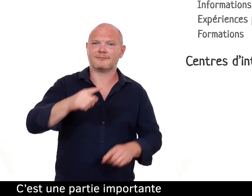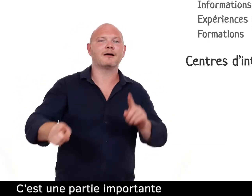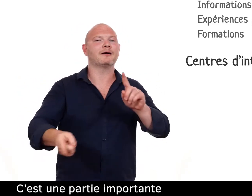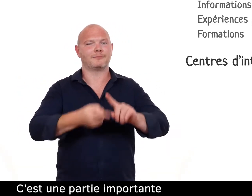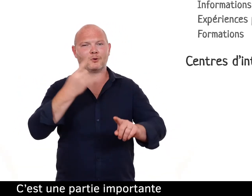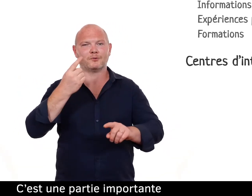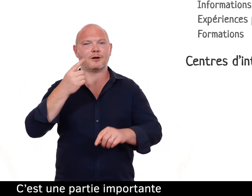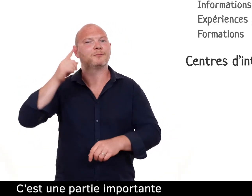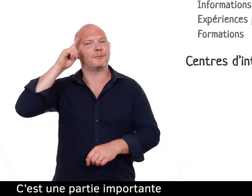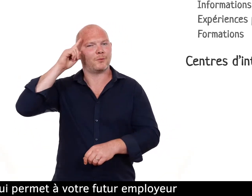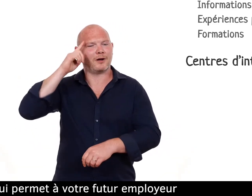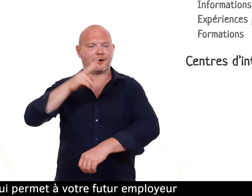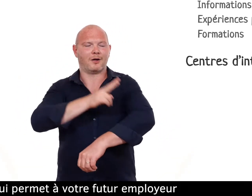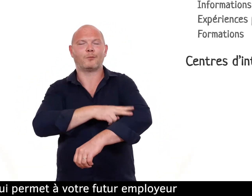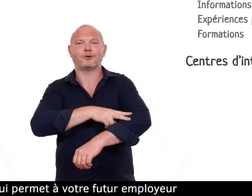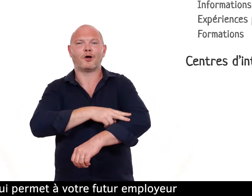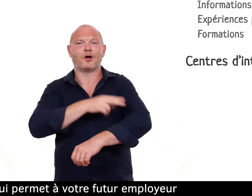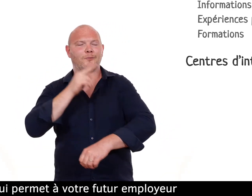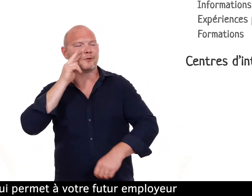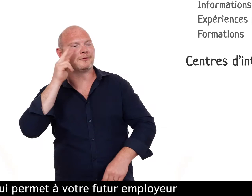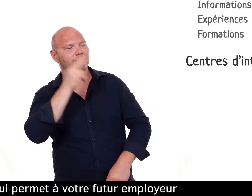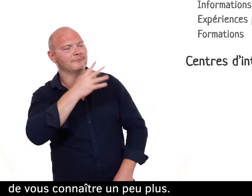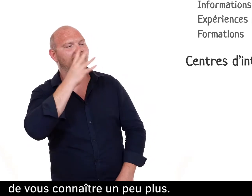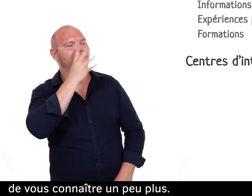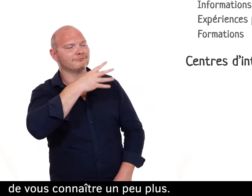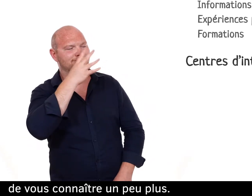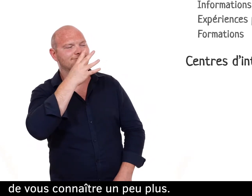'est une partie importante qui permet à votre futur employeur de vous connaître un peu plus.